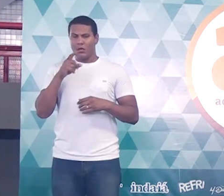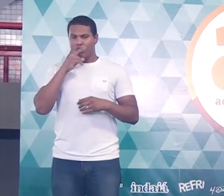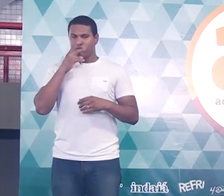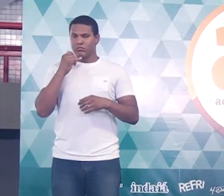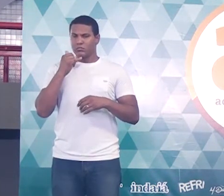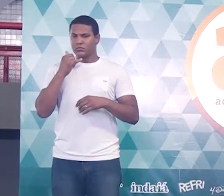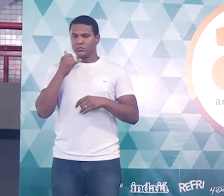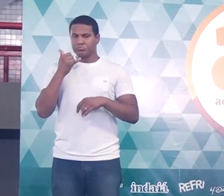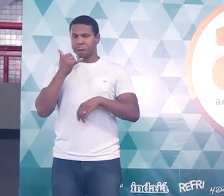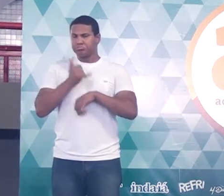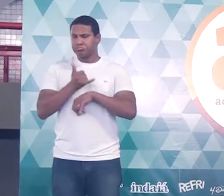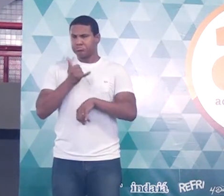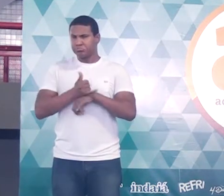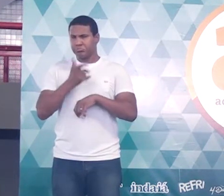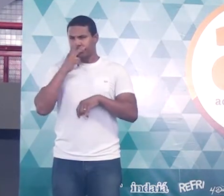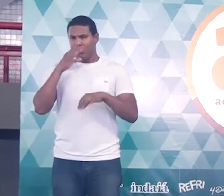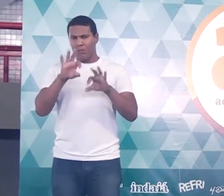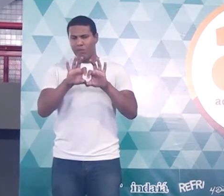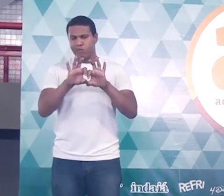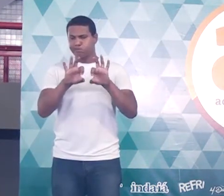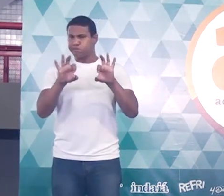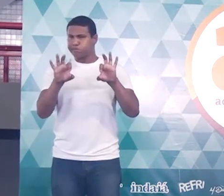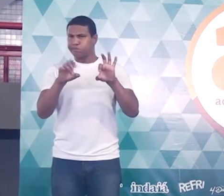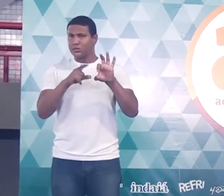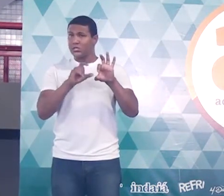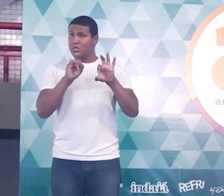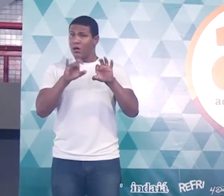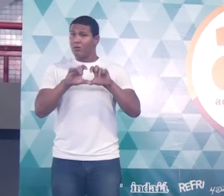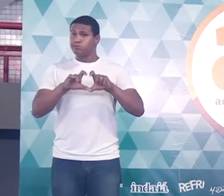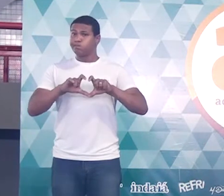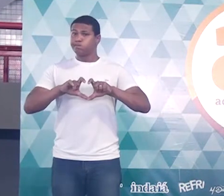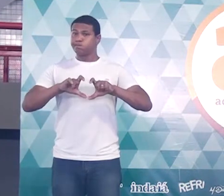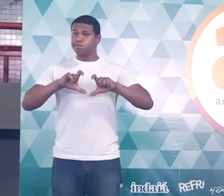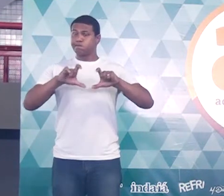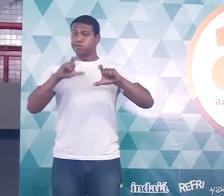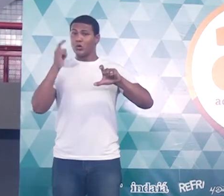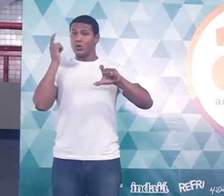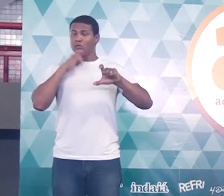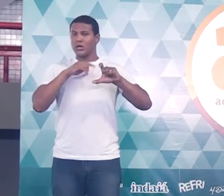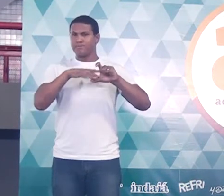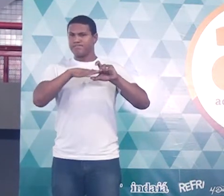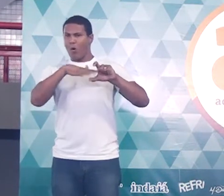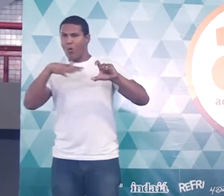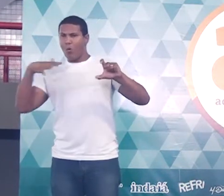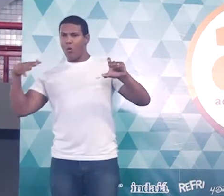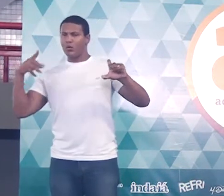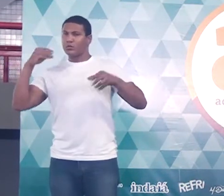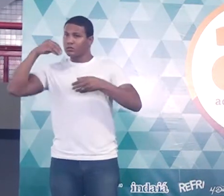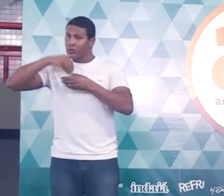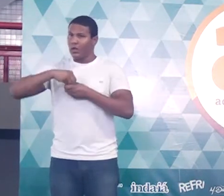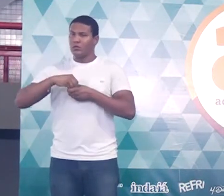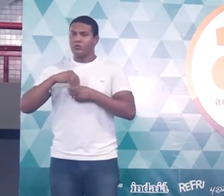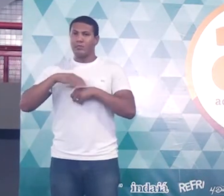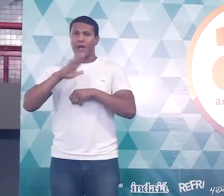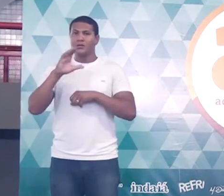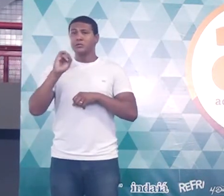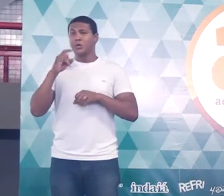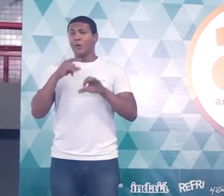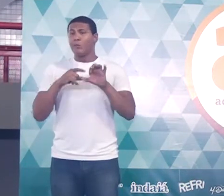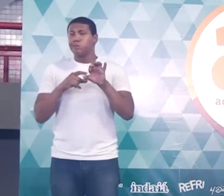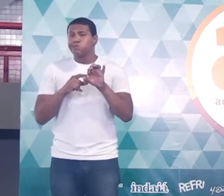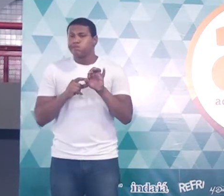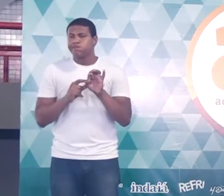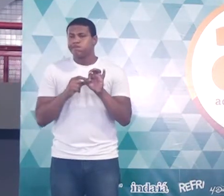do cabo. Quanto mais grossa, maior é o fluxo. Quanto mais fina, menor é o fluxo.